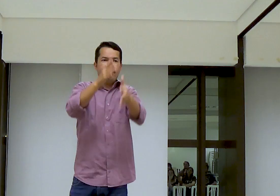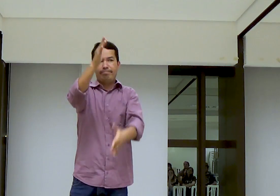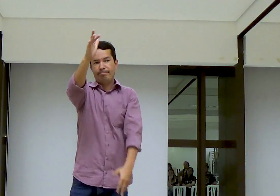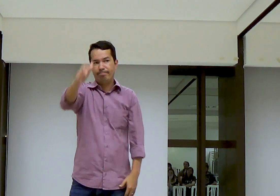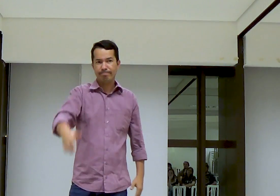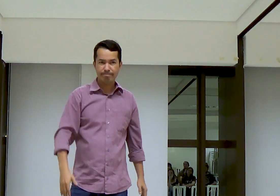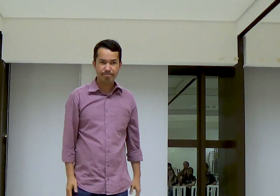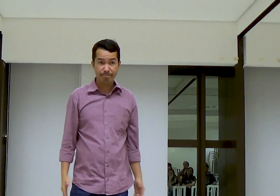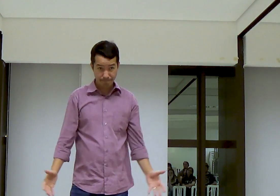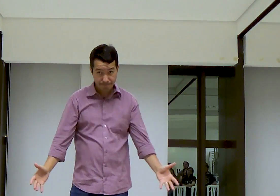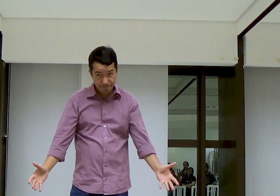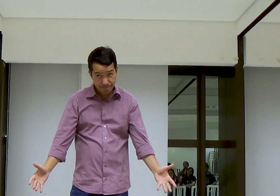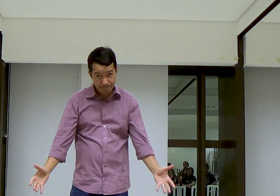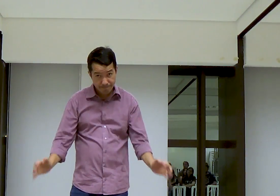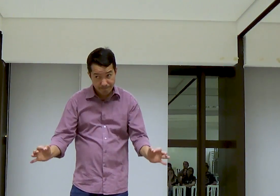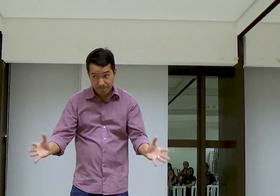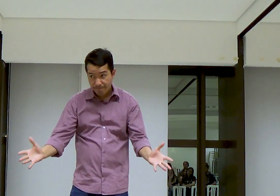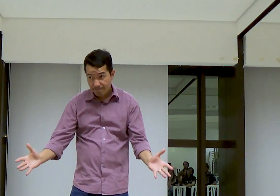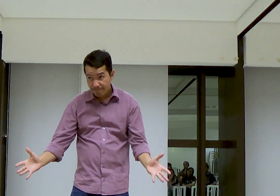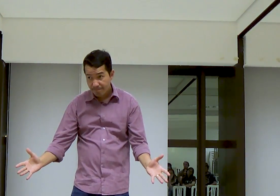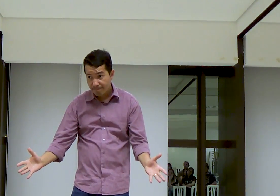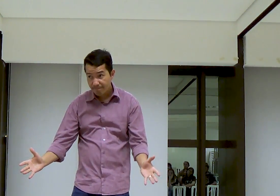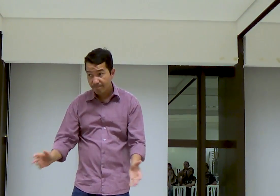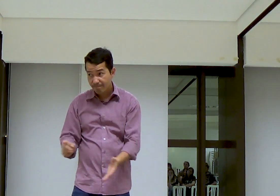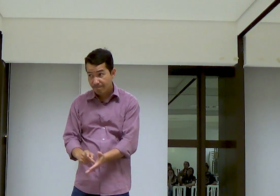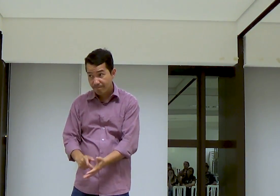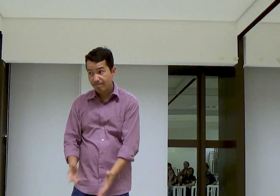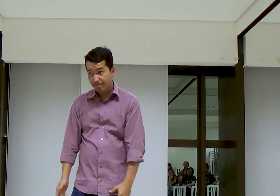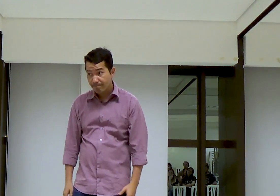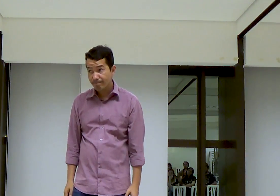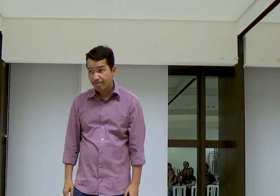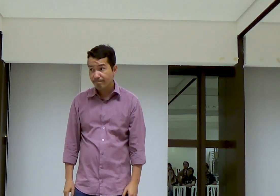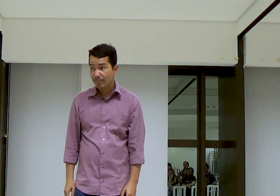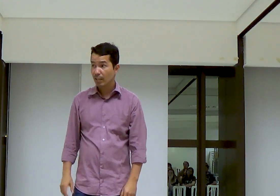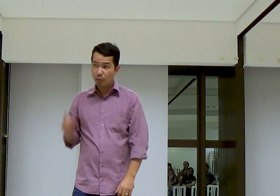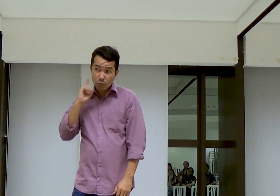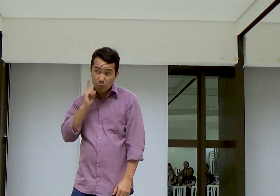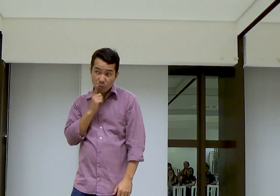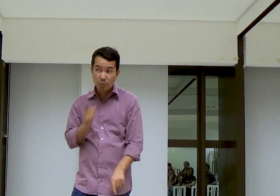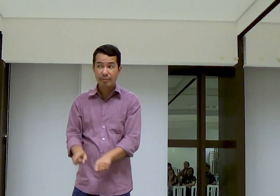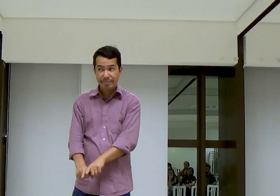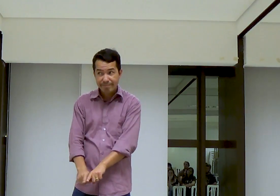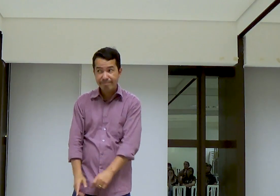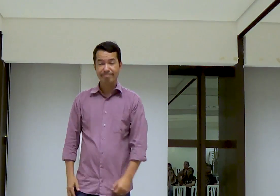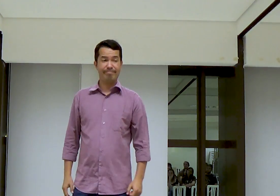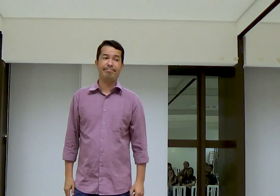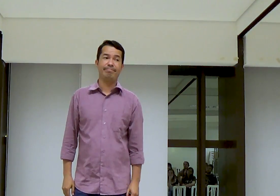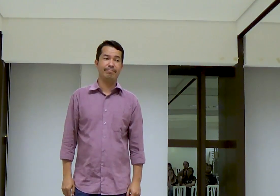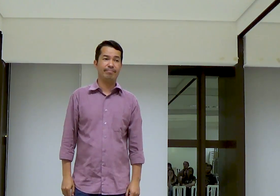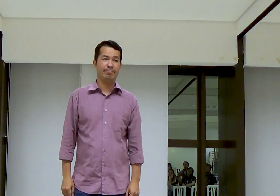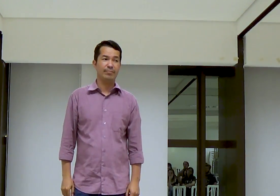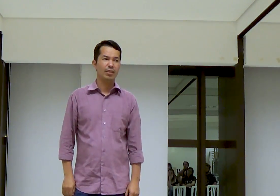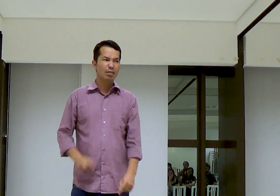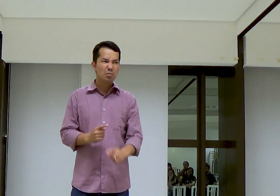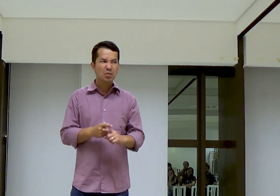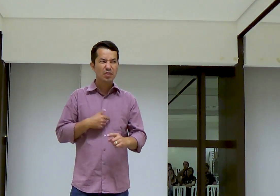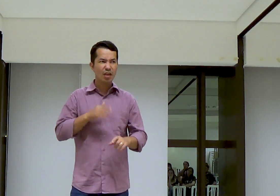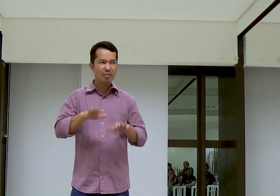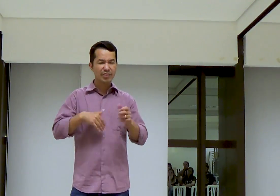ti também, sim? É isso que você tem que fazer, entende? É. O surdo também. Você,